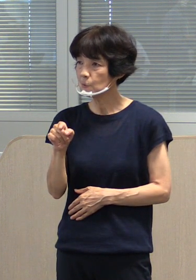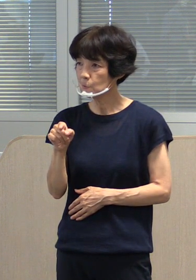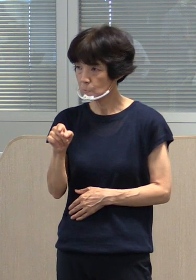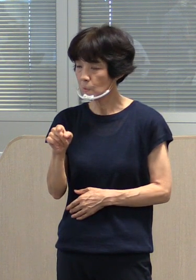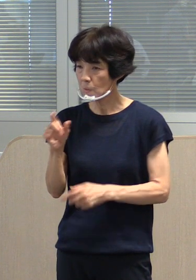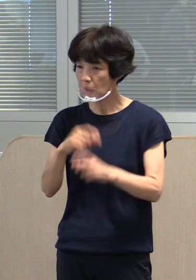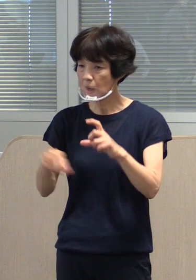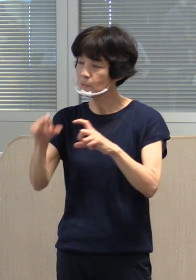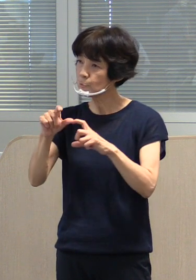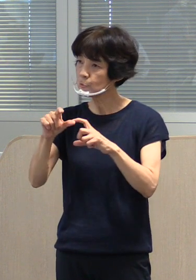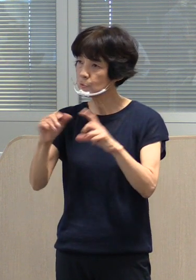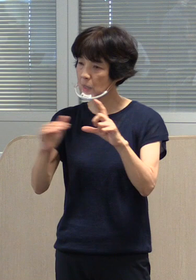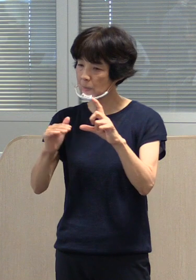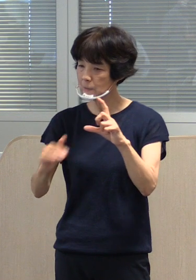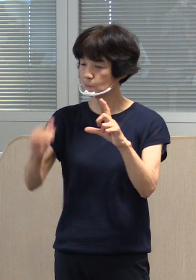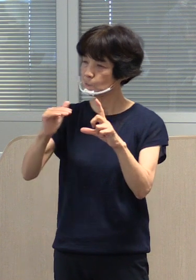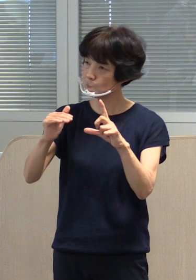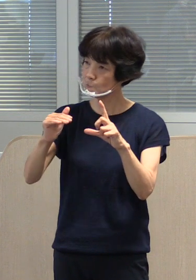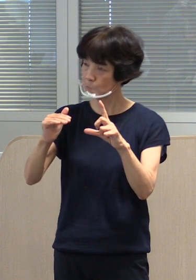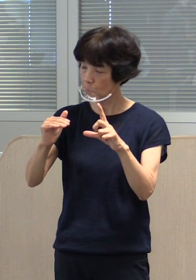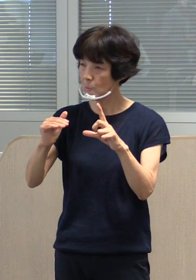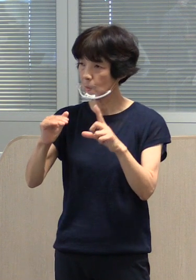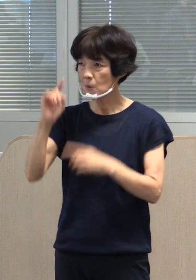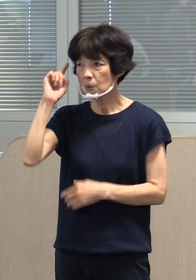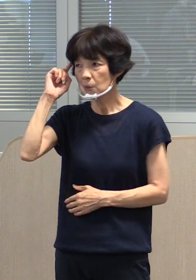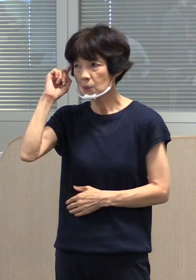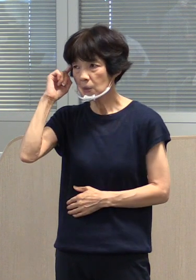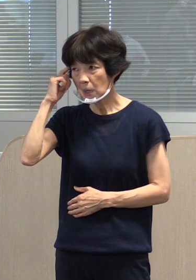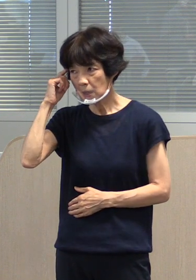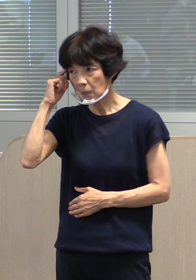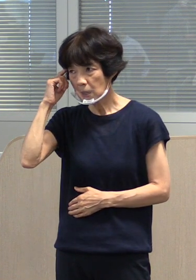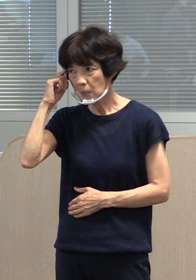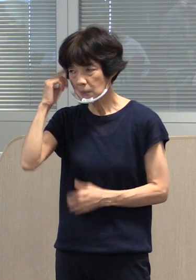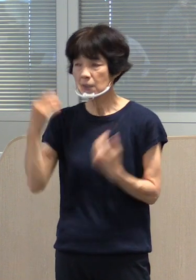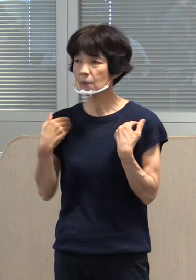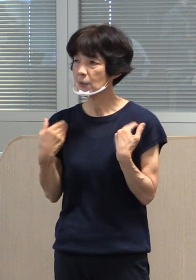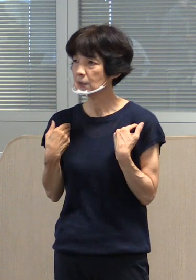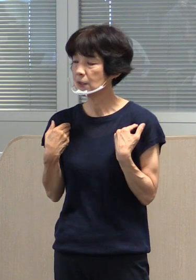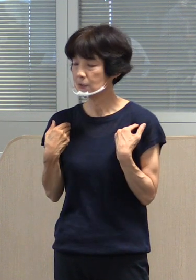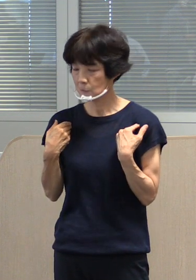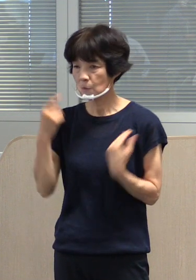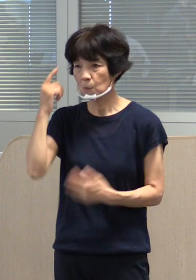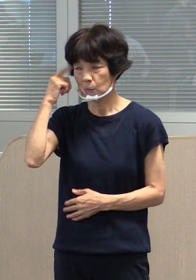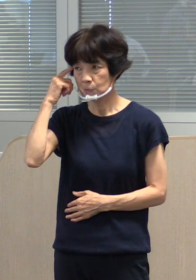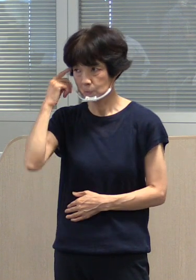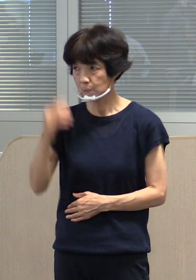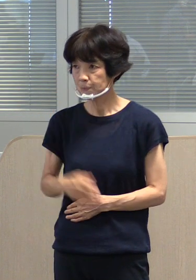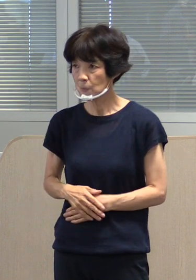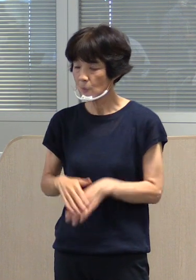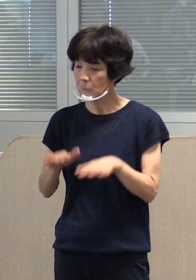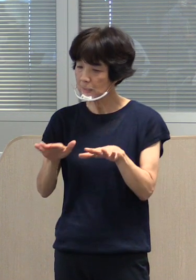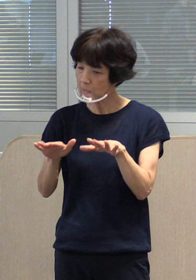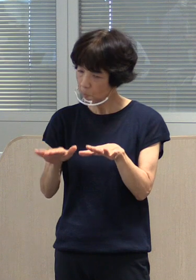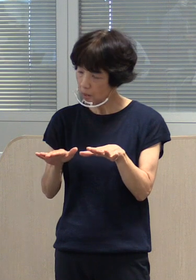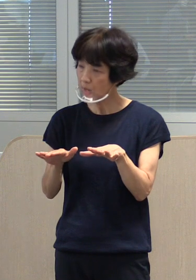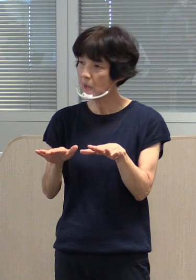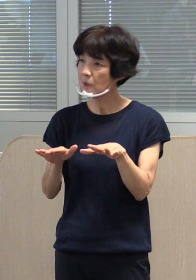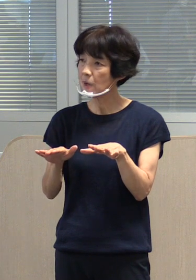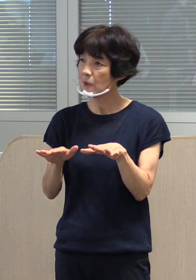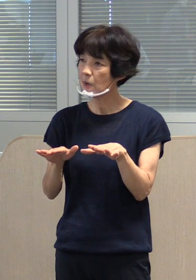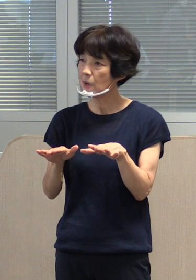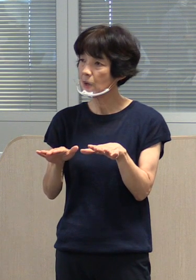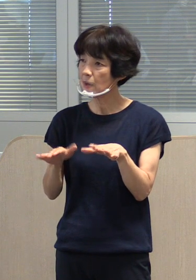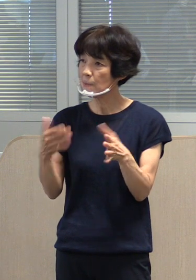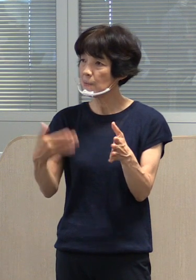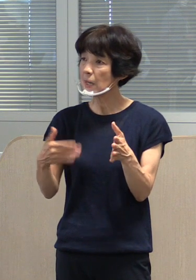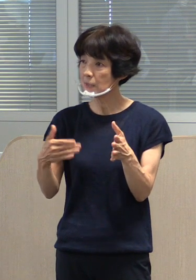ップ、レベル、これもね、考えざるを得ないと。ですから、今のところですね、ま